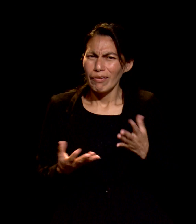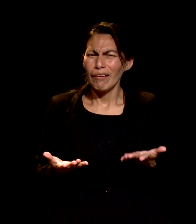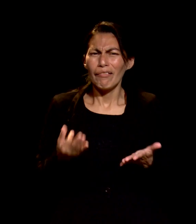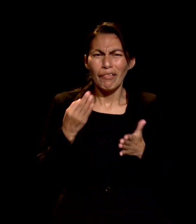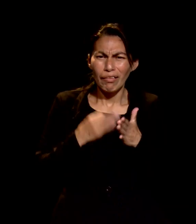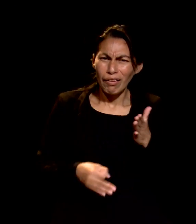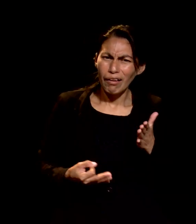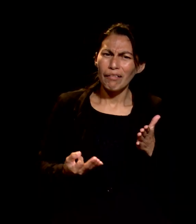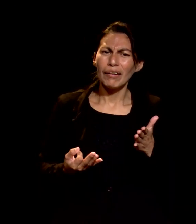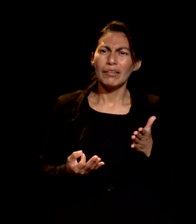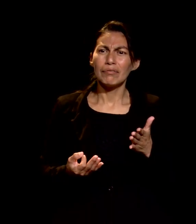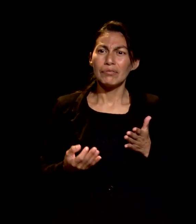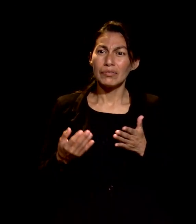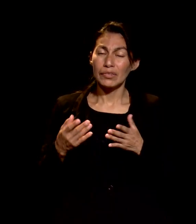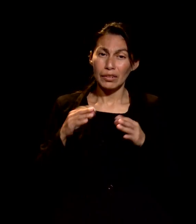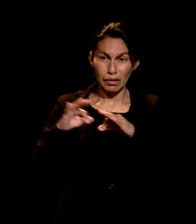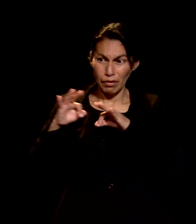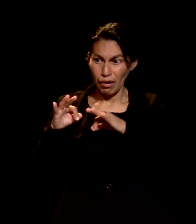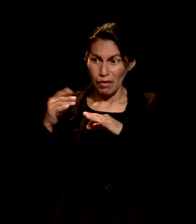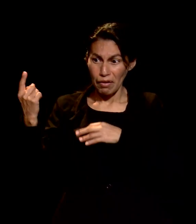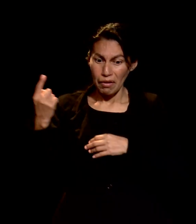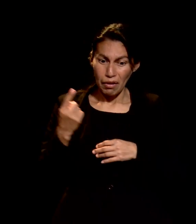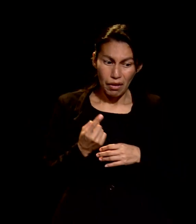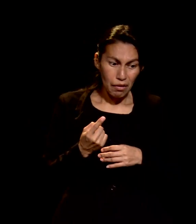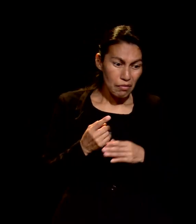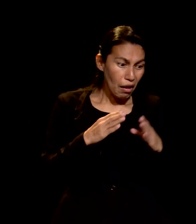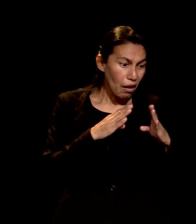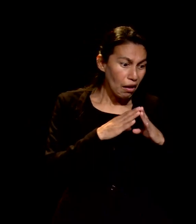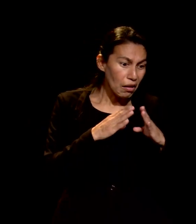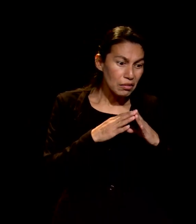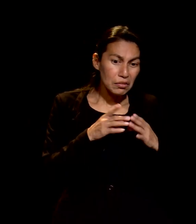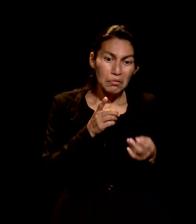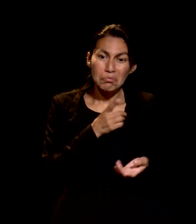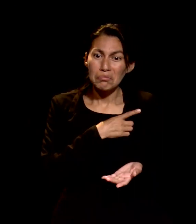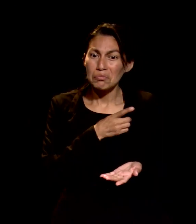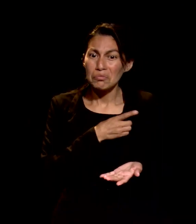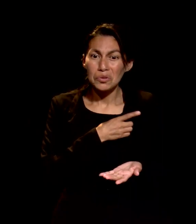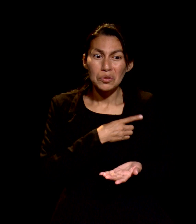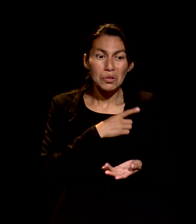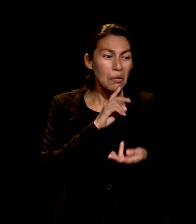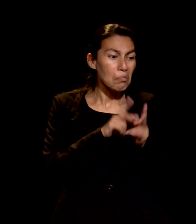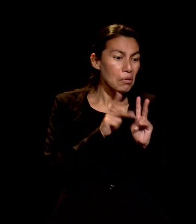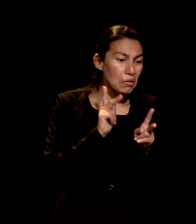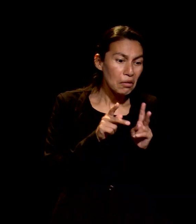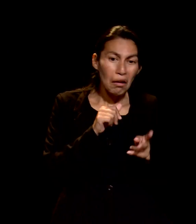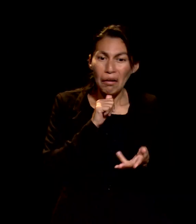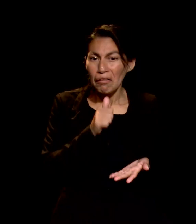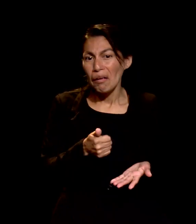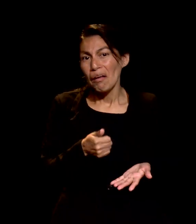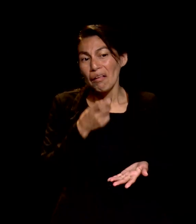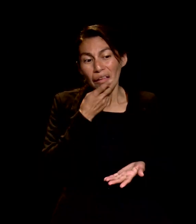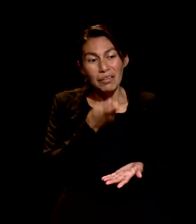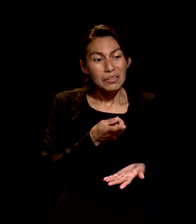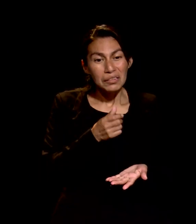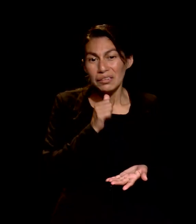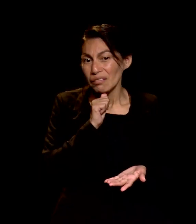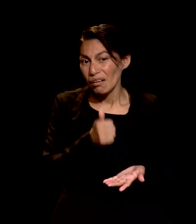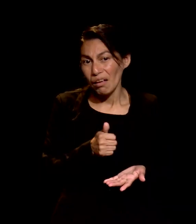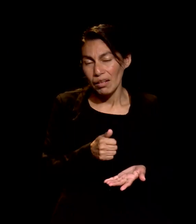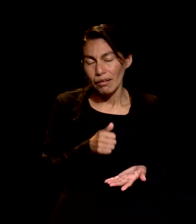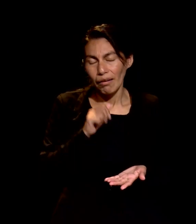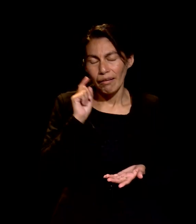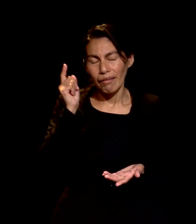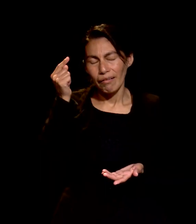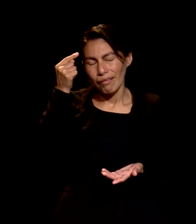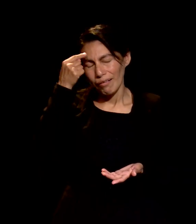de mi trabajo nadie en la casa nadie con quien platicar con quien compartir y recordé lo que el